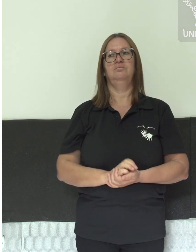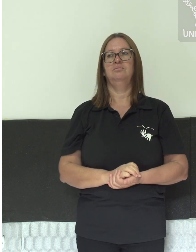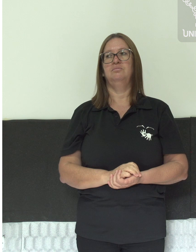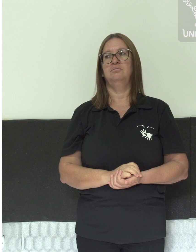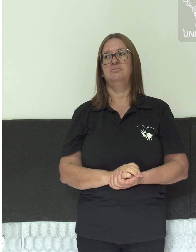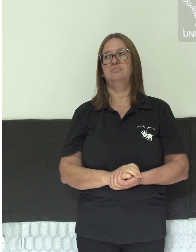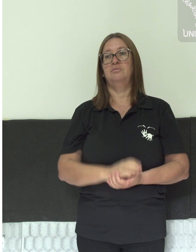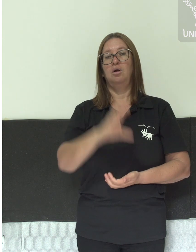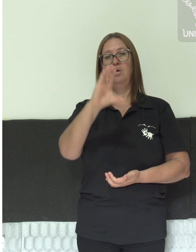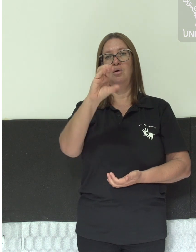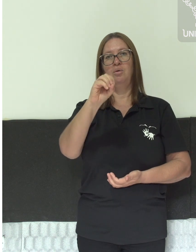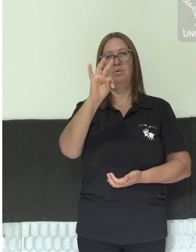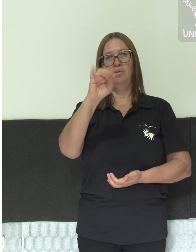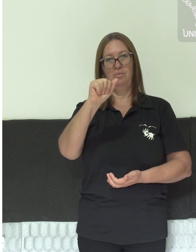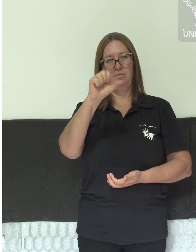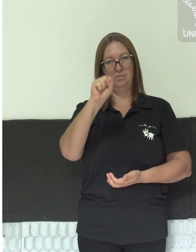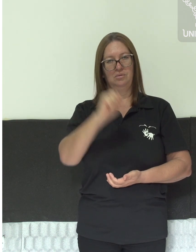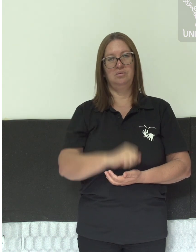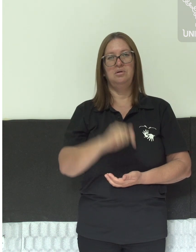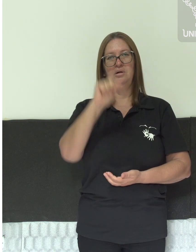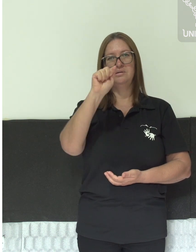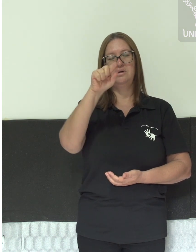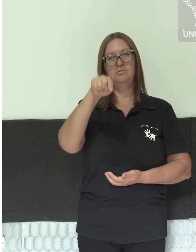afirmativas, cotas.